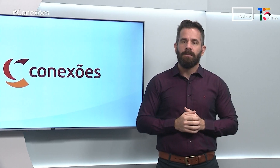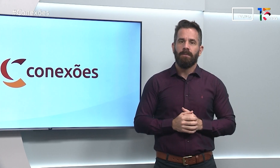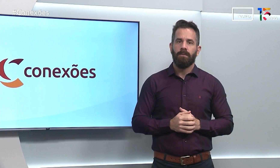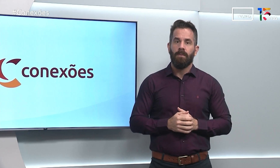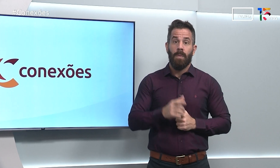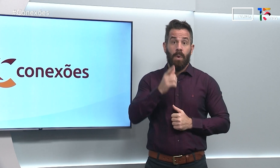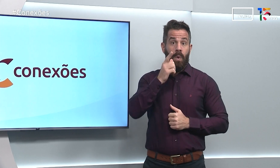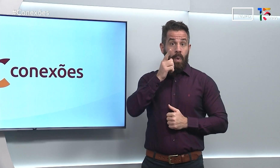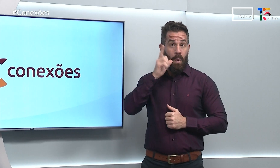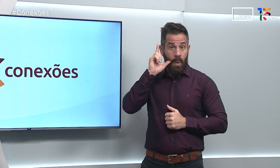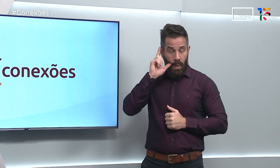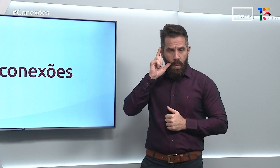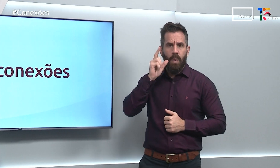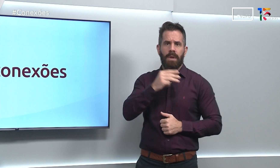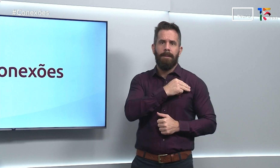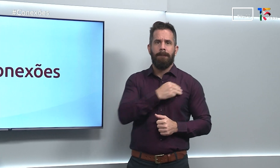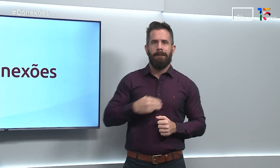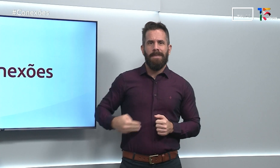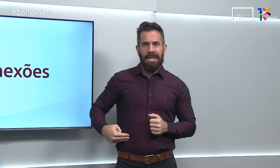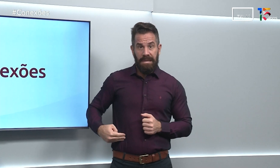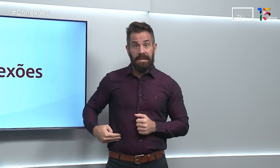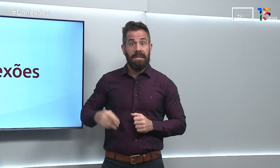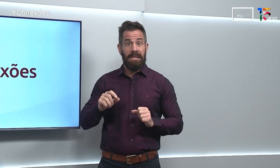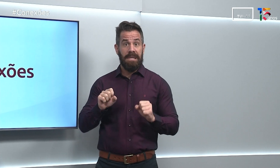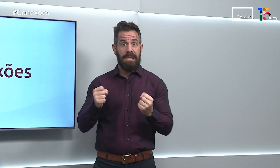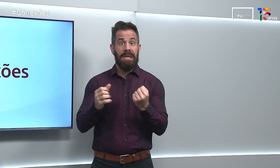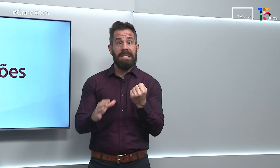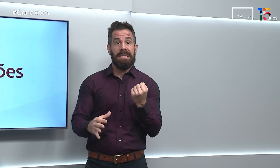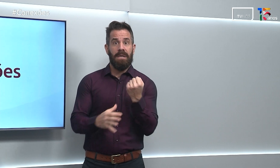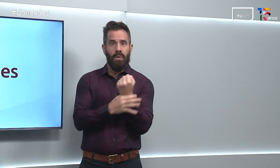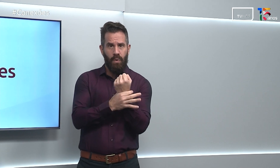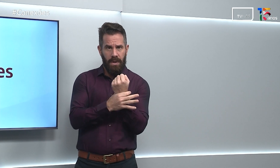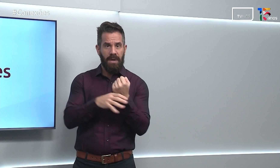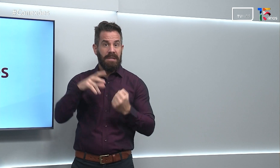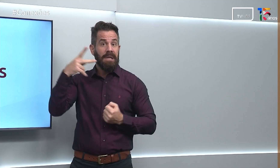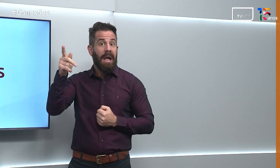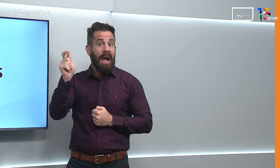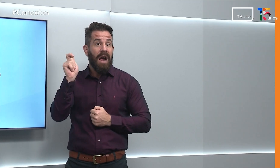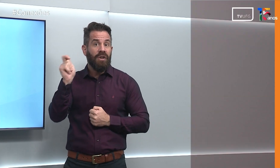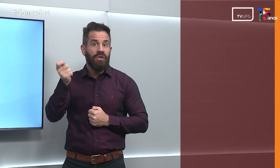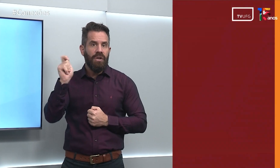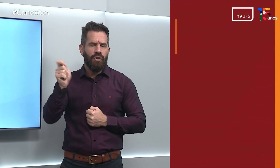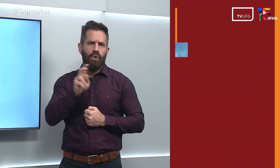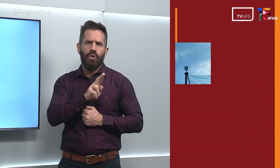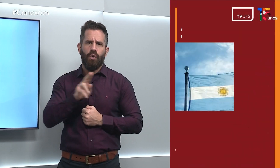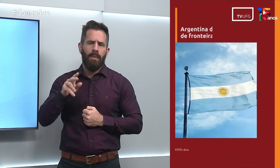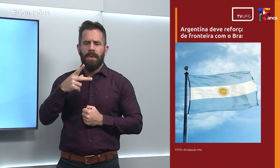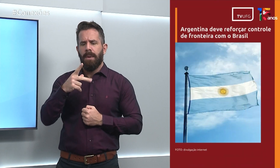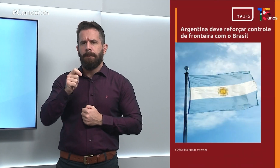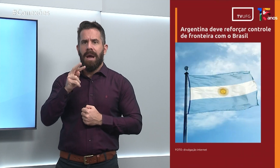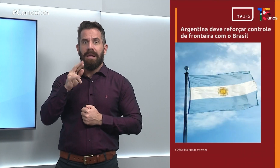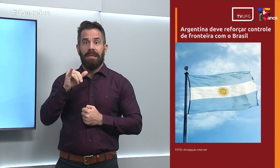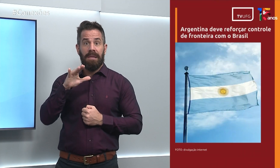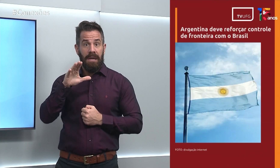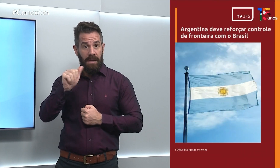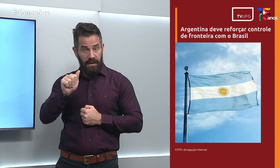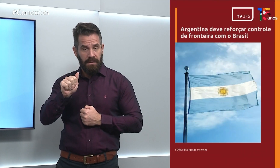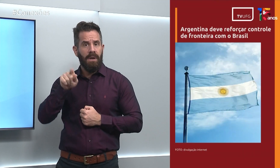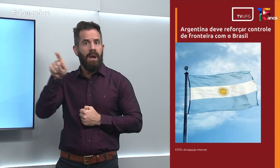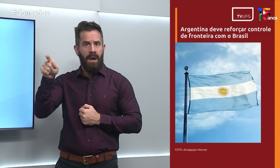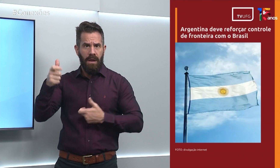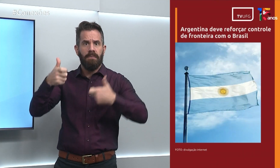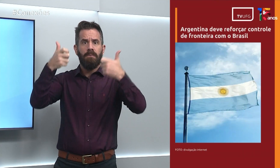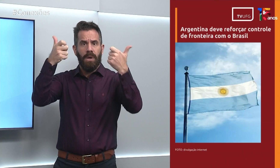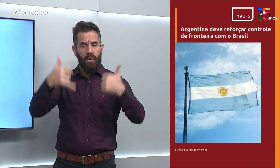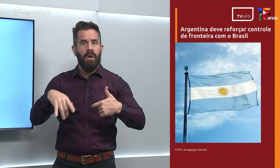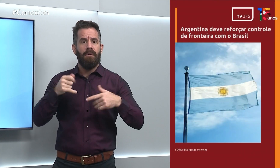Ontem, a ministra da Segurança da Argentina, a Patrícia Bullrich, afirmou que vai reforçar os controles de fronteira